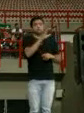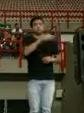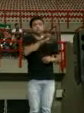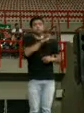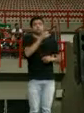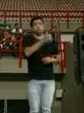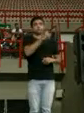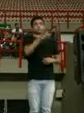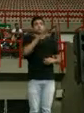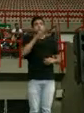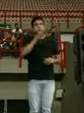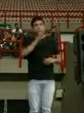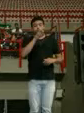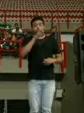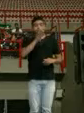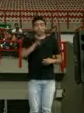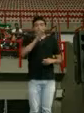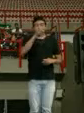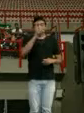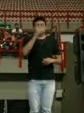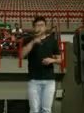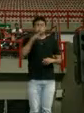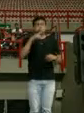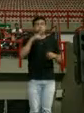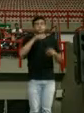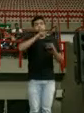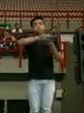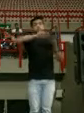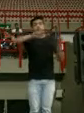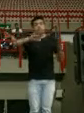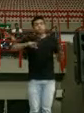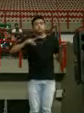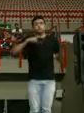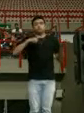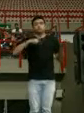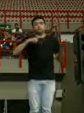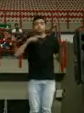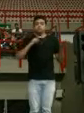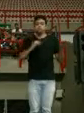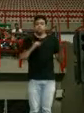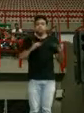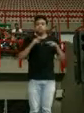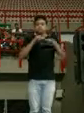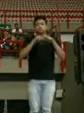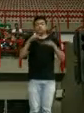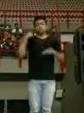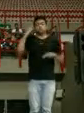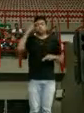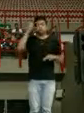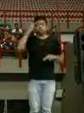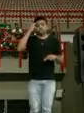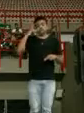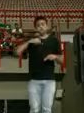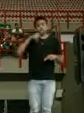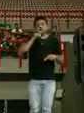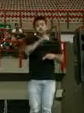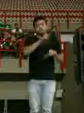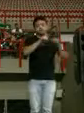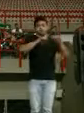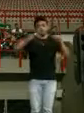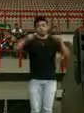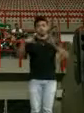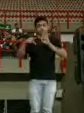de 125 Hz, acompanhada de diversas harmônicas. Em geral, a frequência